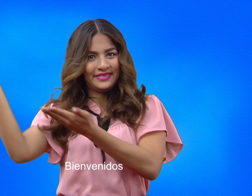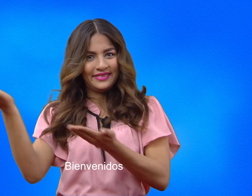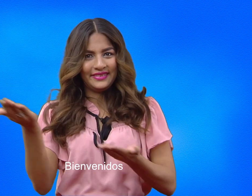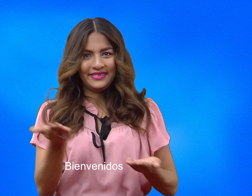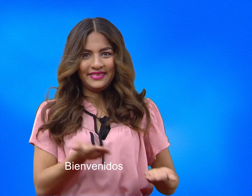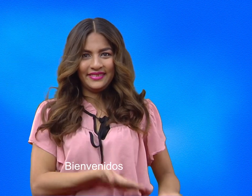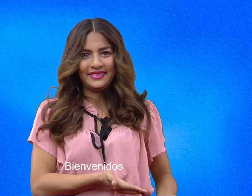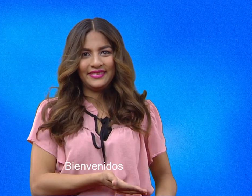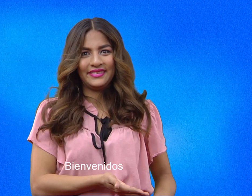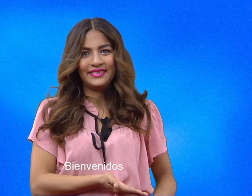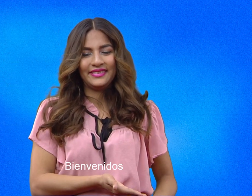Bienvenidos.